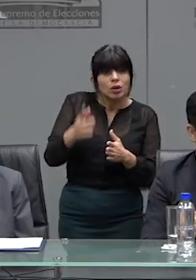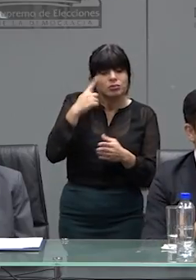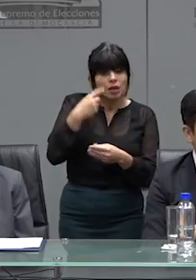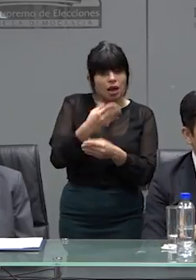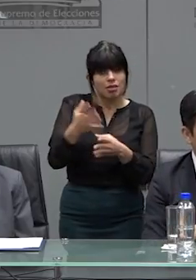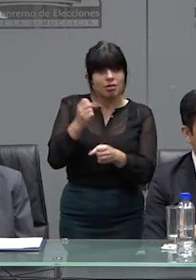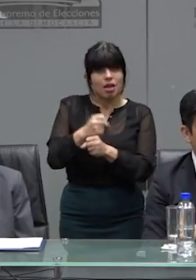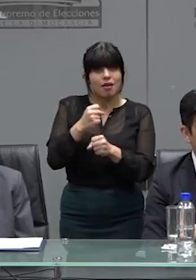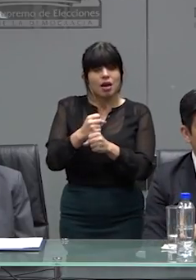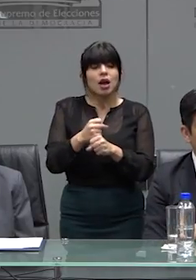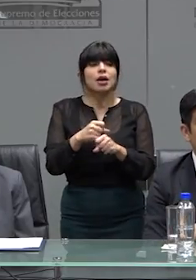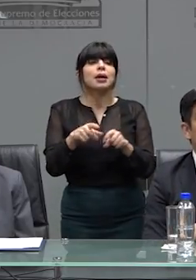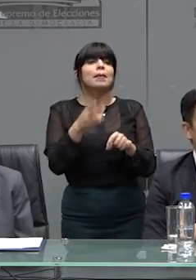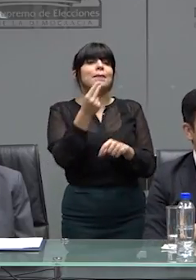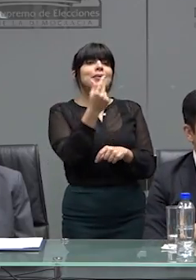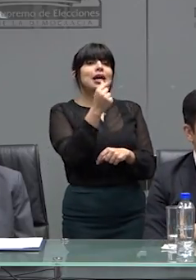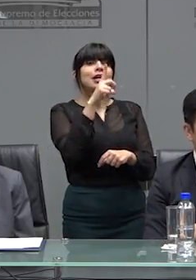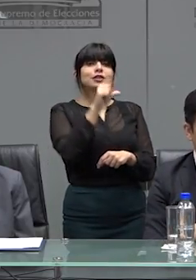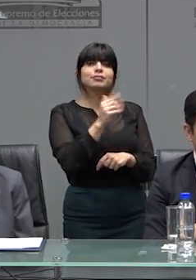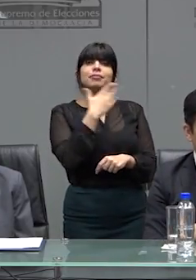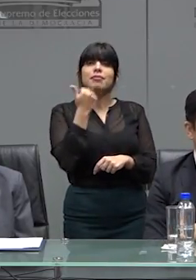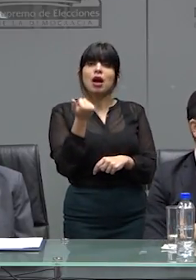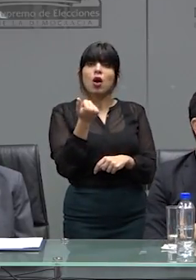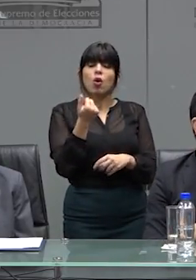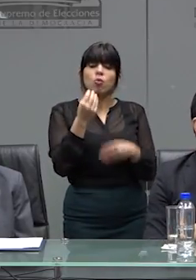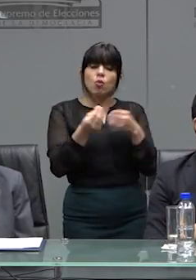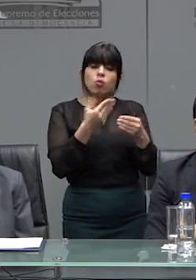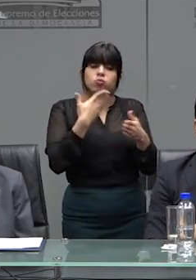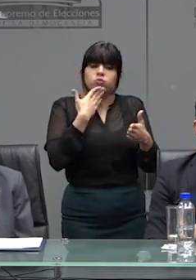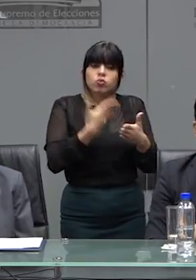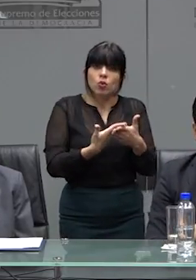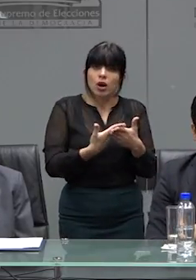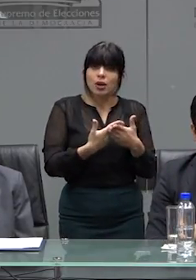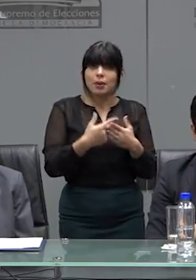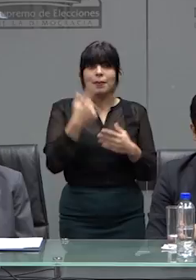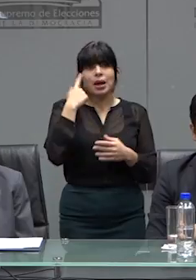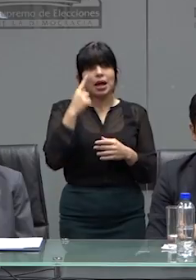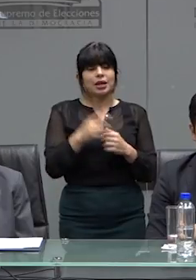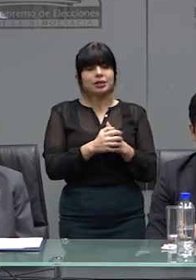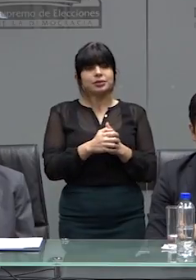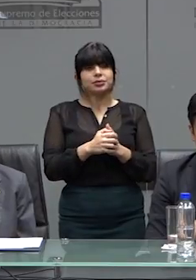empleo y mejores precios y buenos productos para nuestros